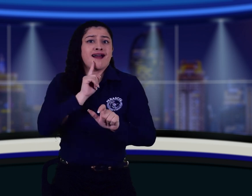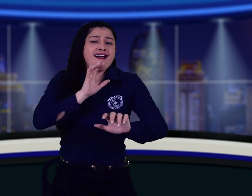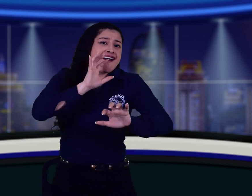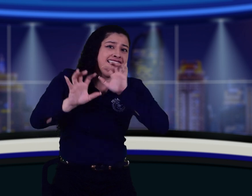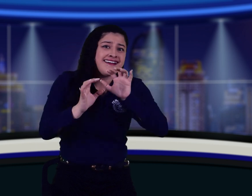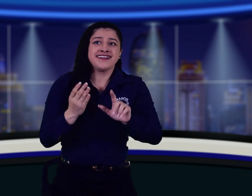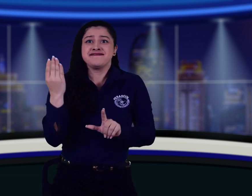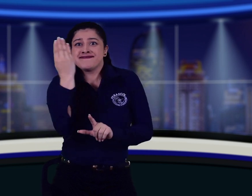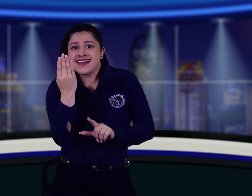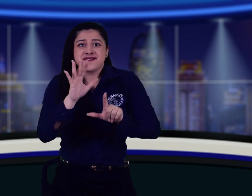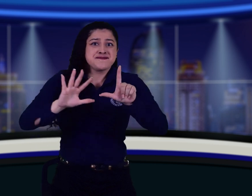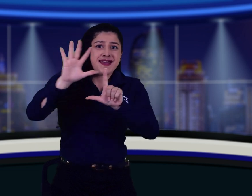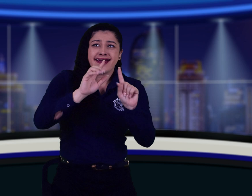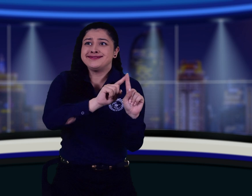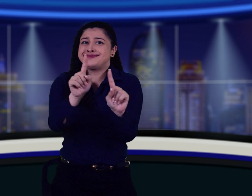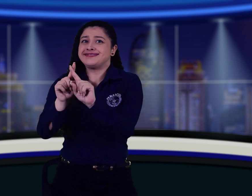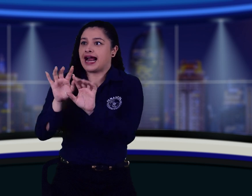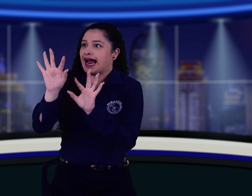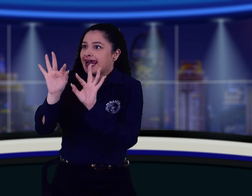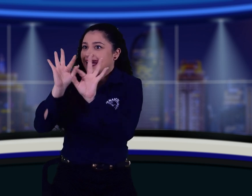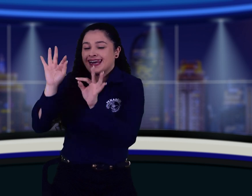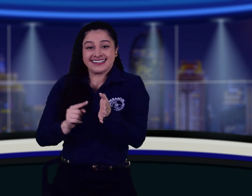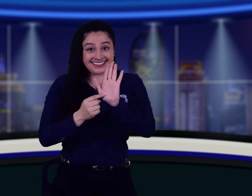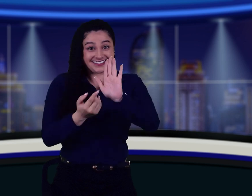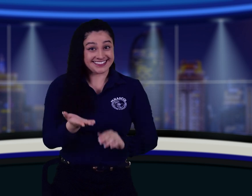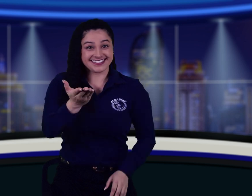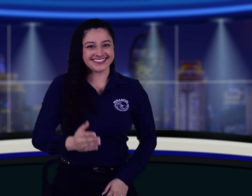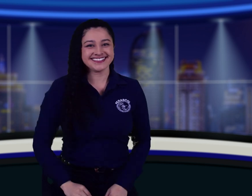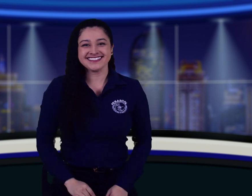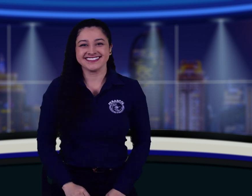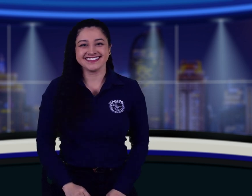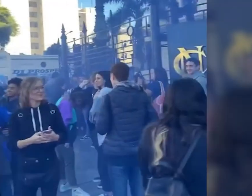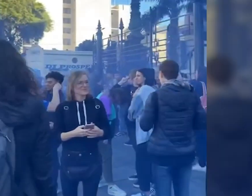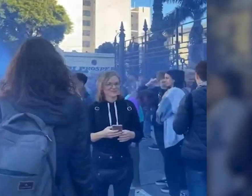reacciones de las personas sordas de Argentina después de la aprobación de la ley miremos